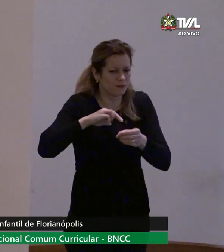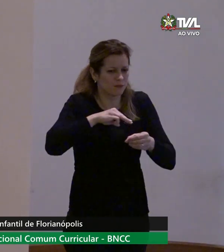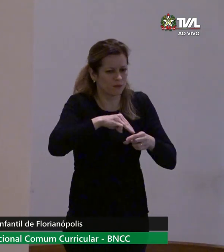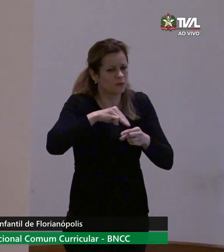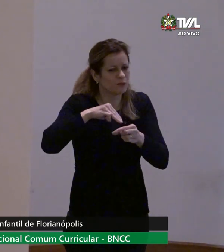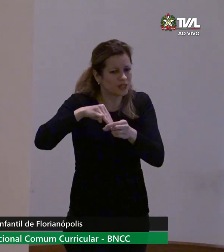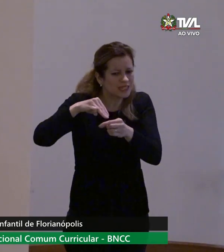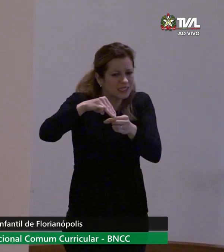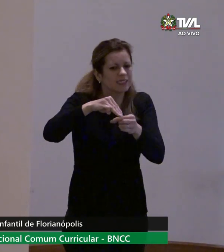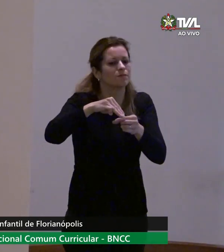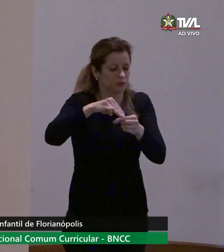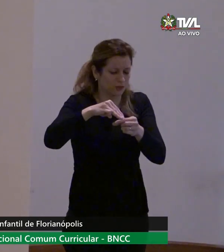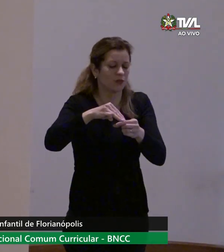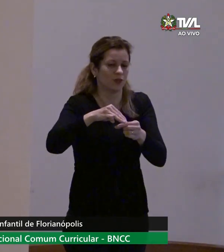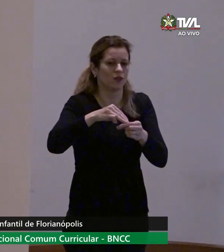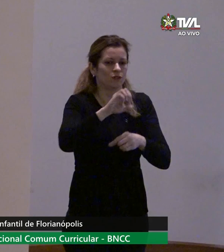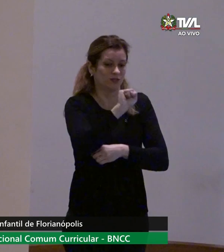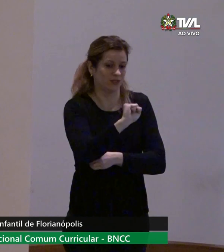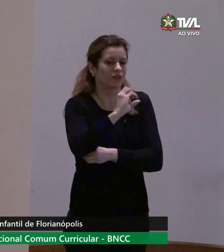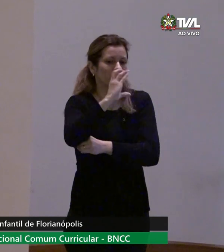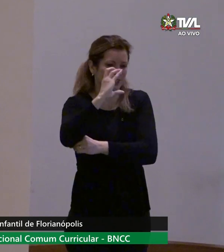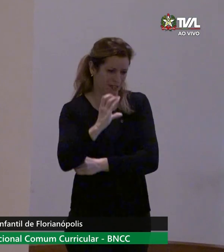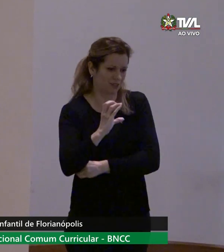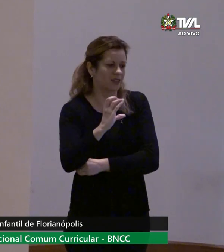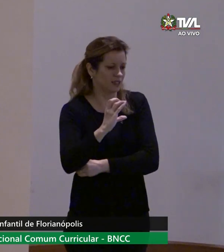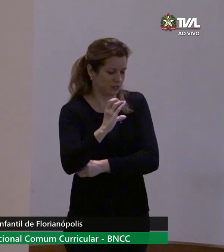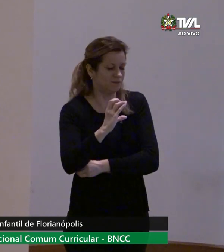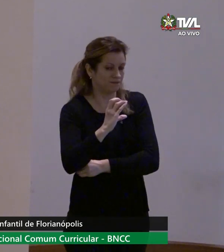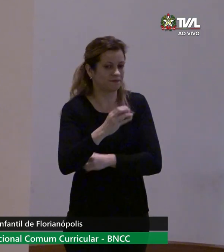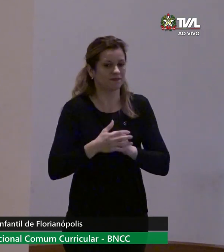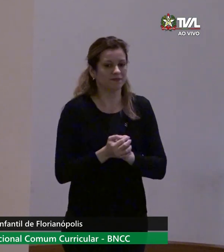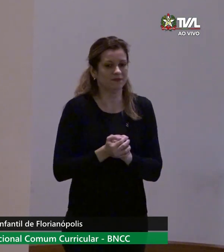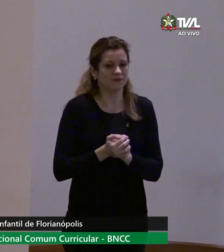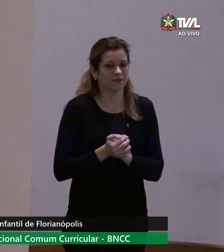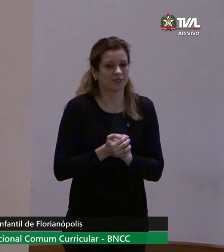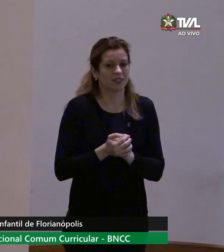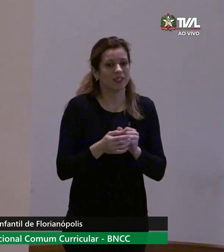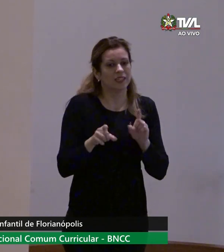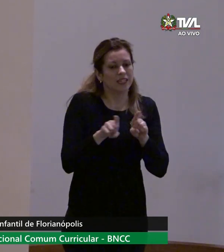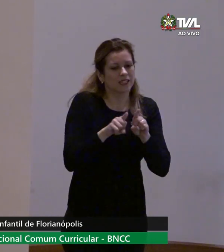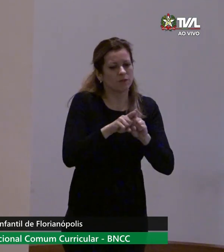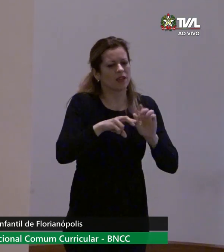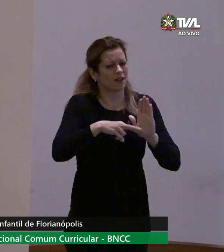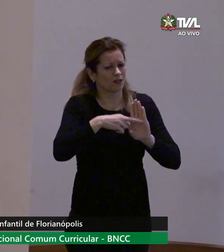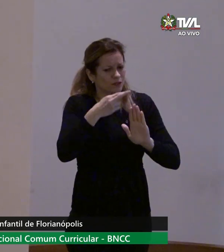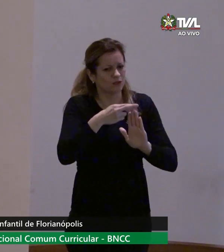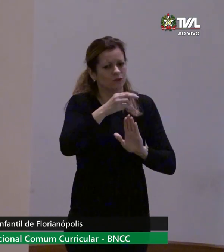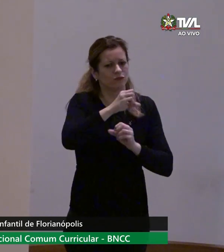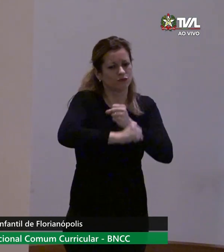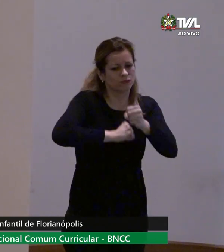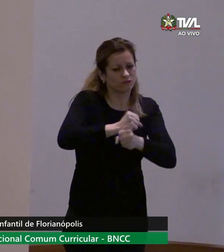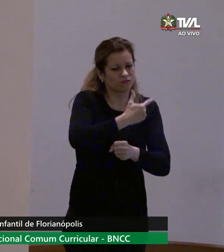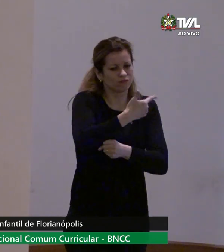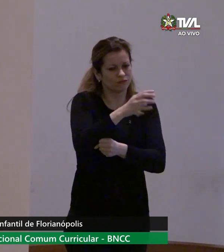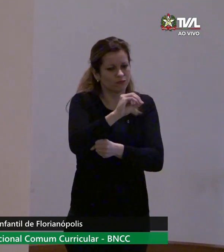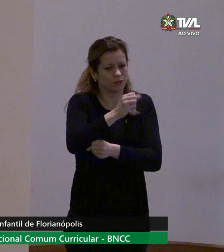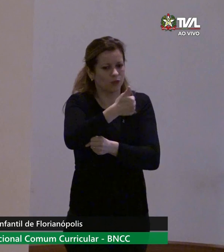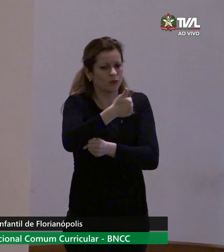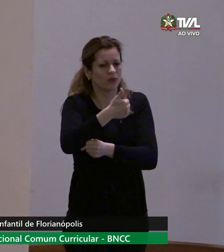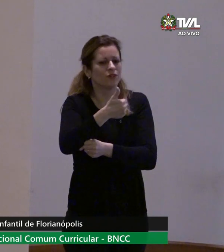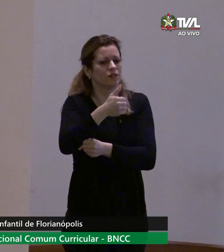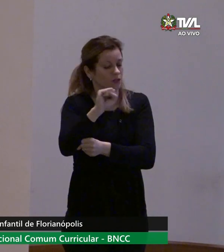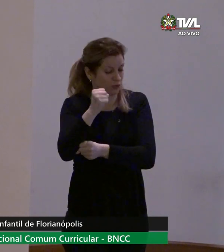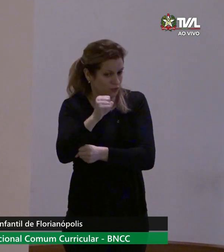essa discussão e aí a instituição da base com a resolução 02 2018 que demarca EA